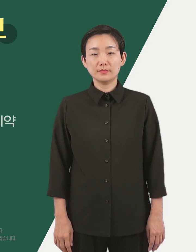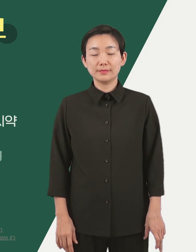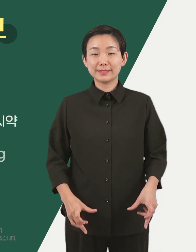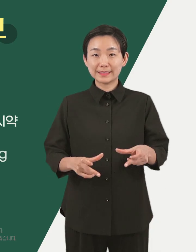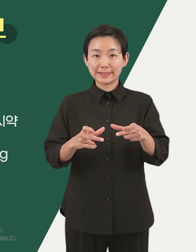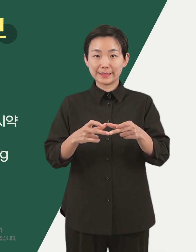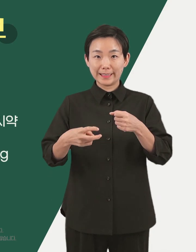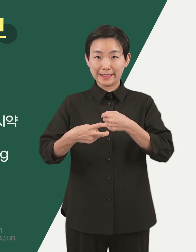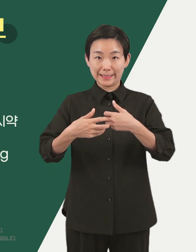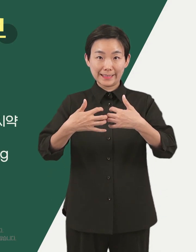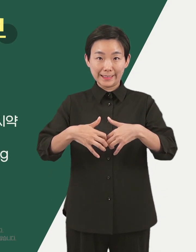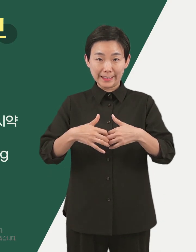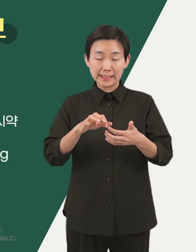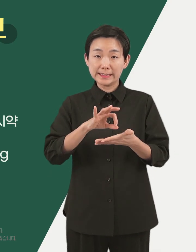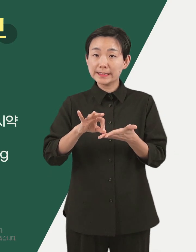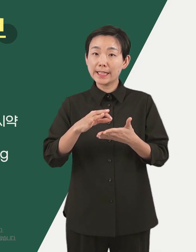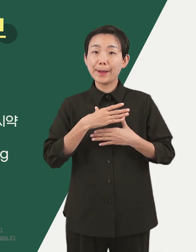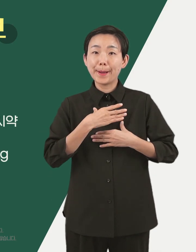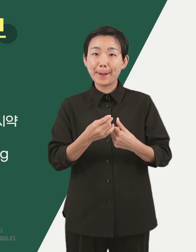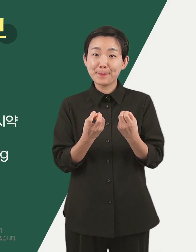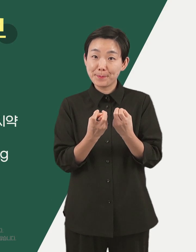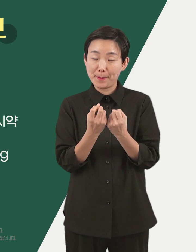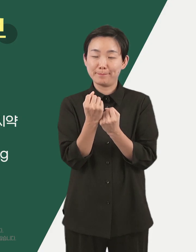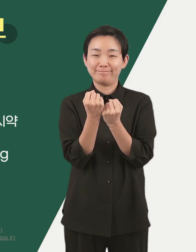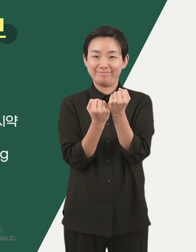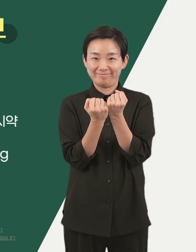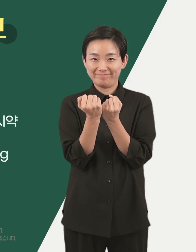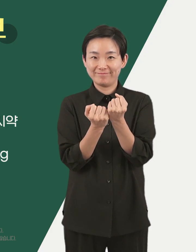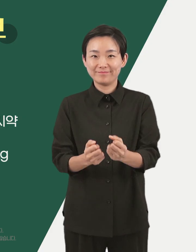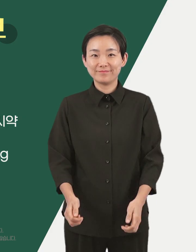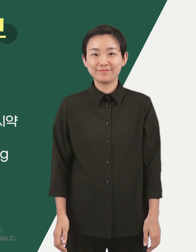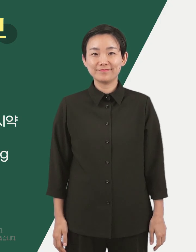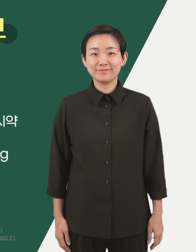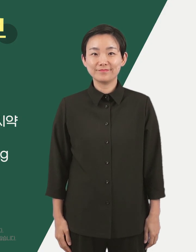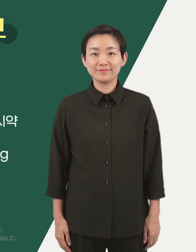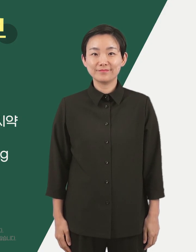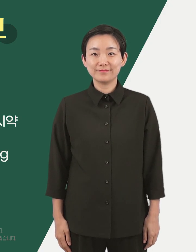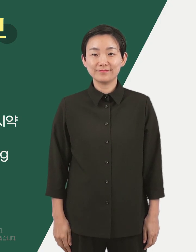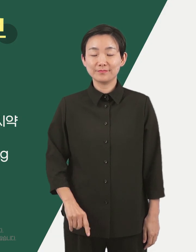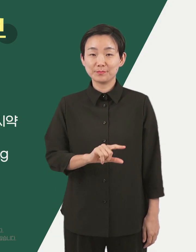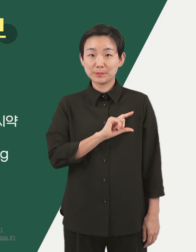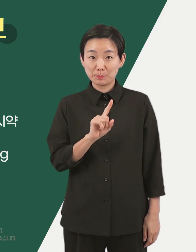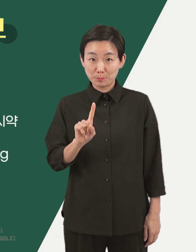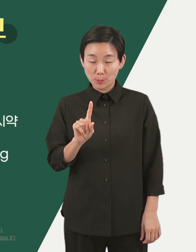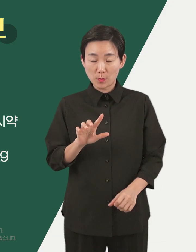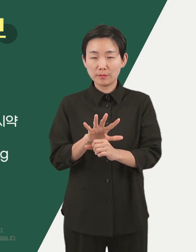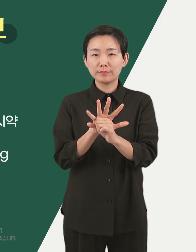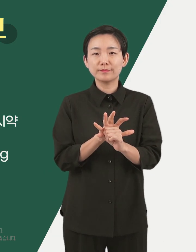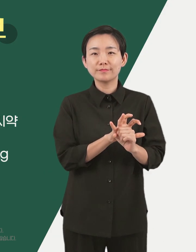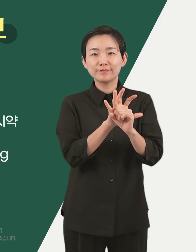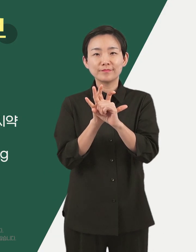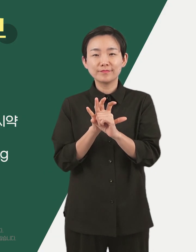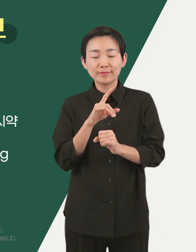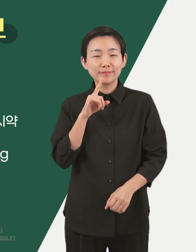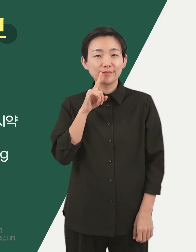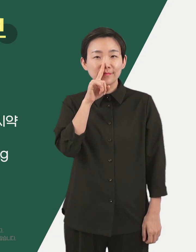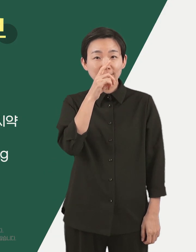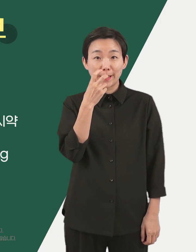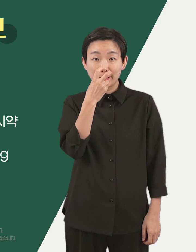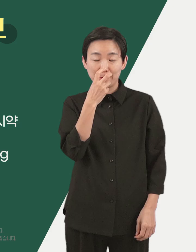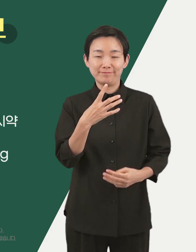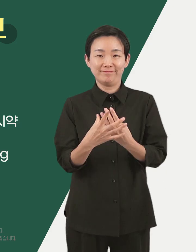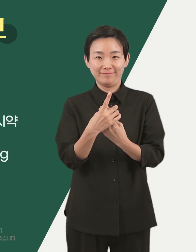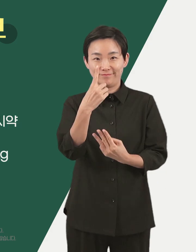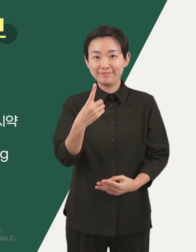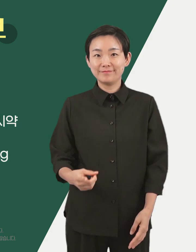장애인 의료기기 안전사용 정보. 본 제품은 의료기기입니다. 품목명 감염체 진단